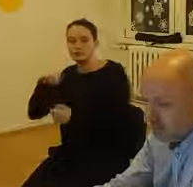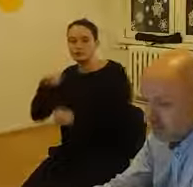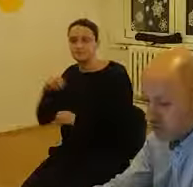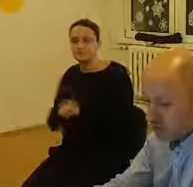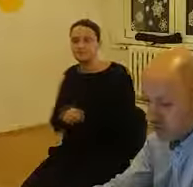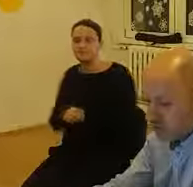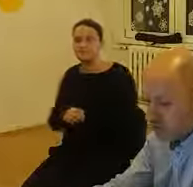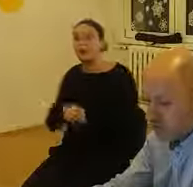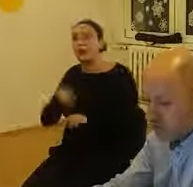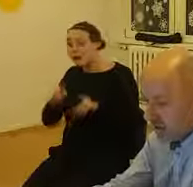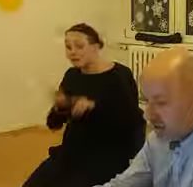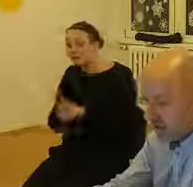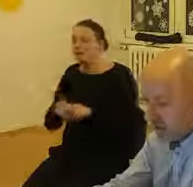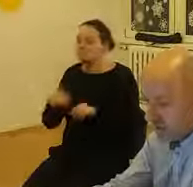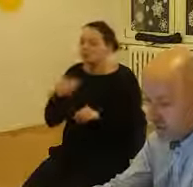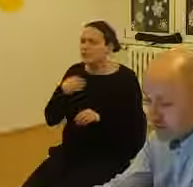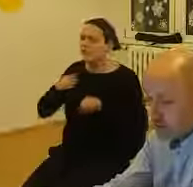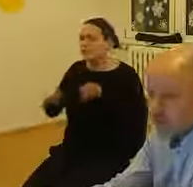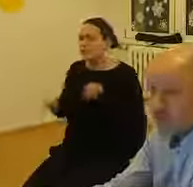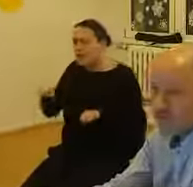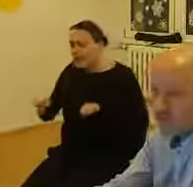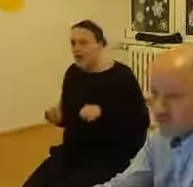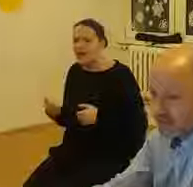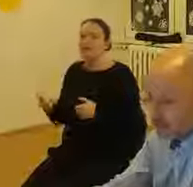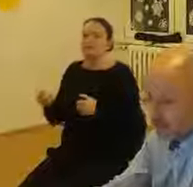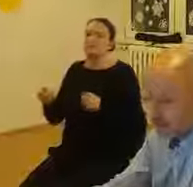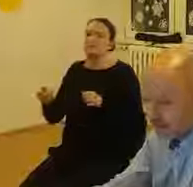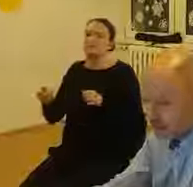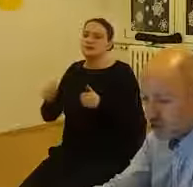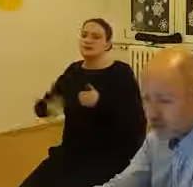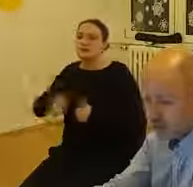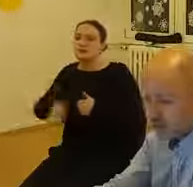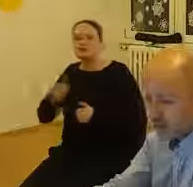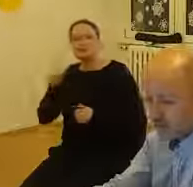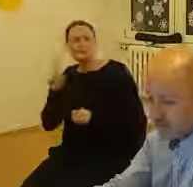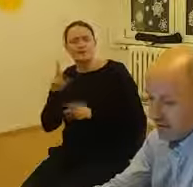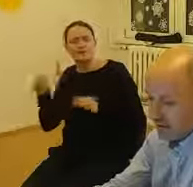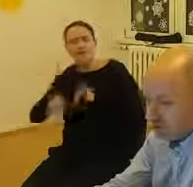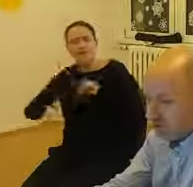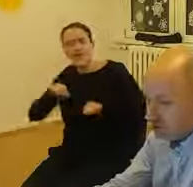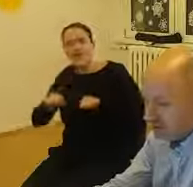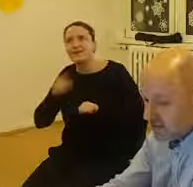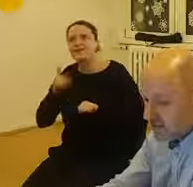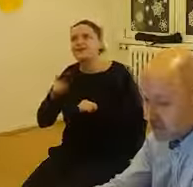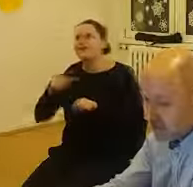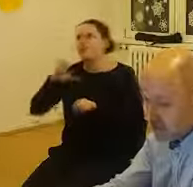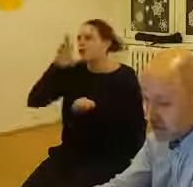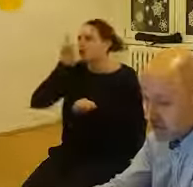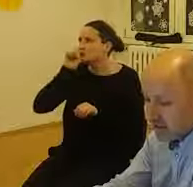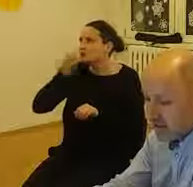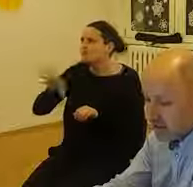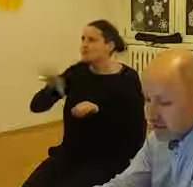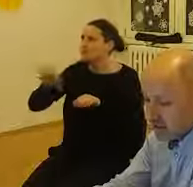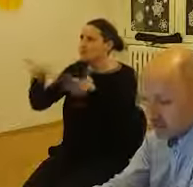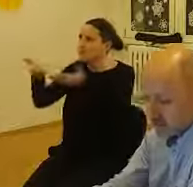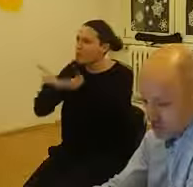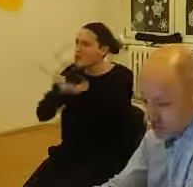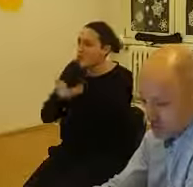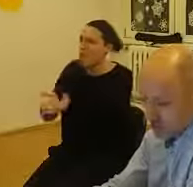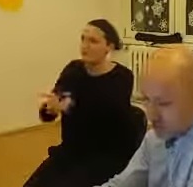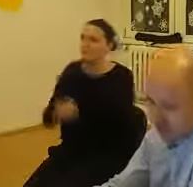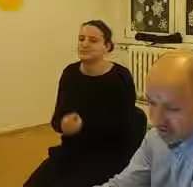Również braliśmy udział w takich zawodach kajakowych, smocze łodzie właściwie, nie kajaki, smocze łodzie. Też mieszkańcy się tam zgłaszali i to była